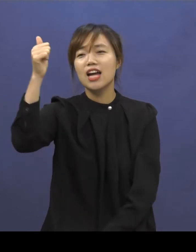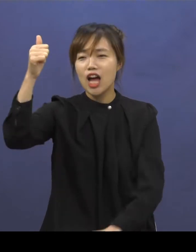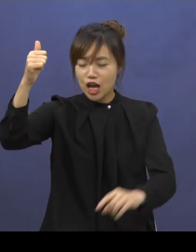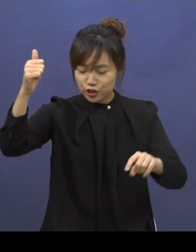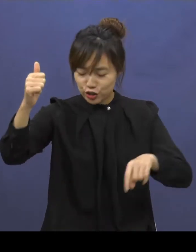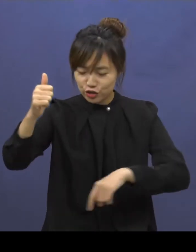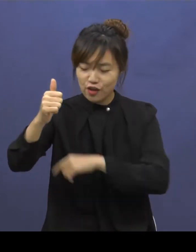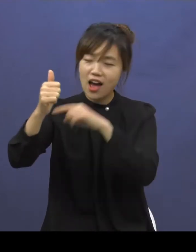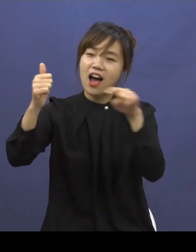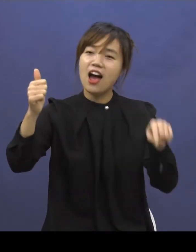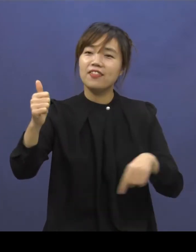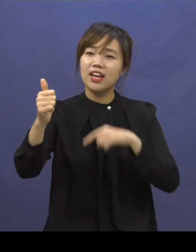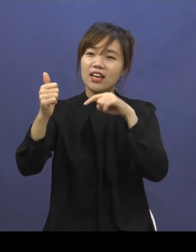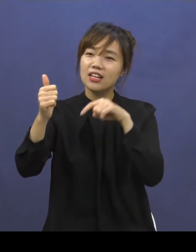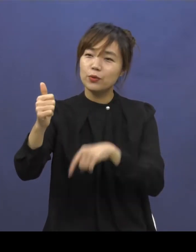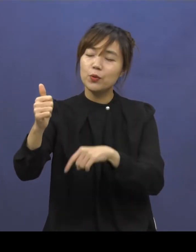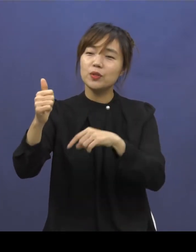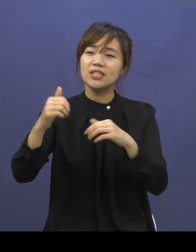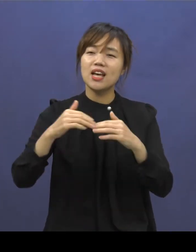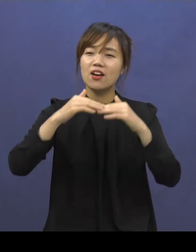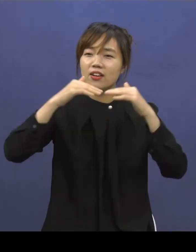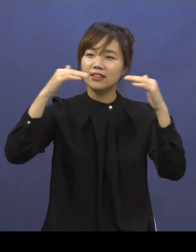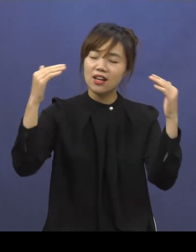주 안에서